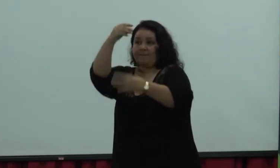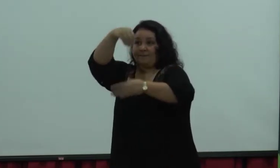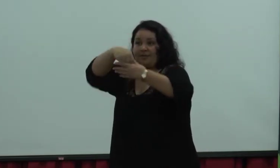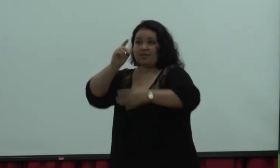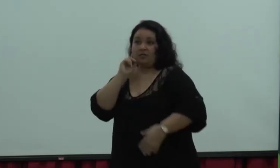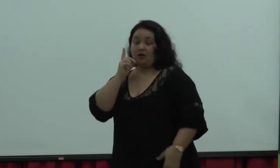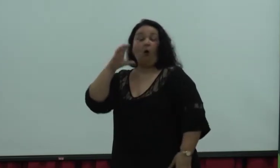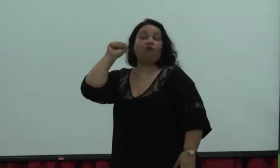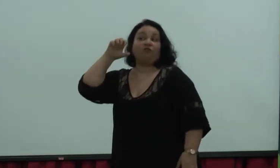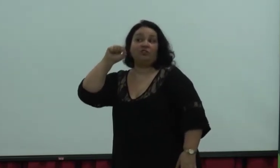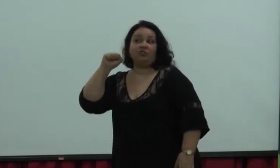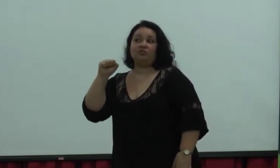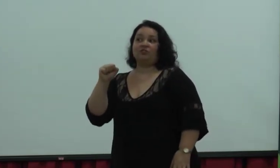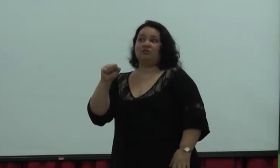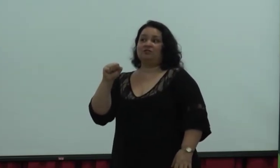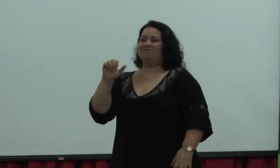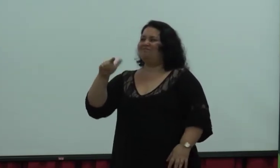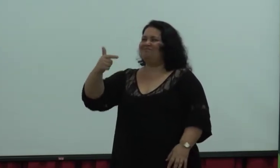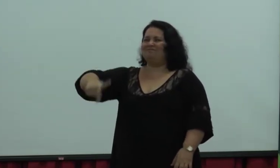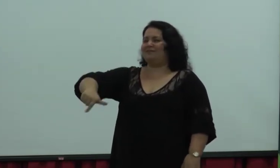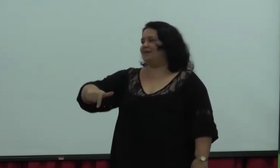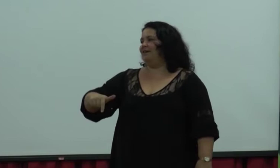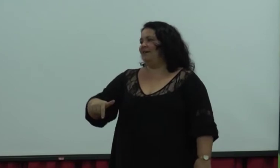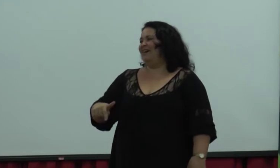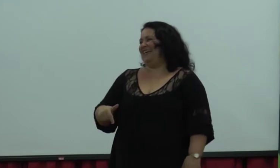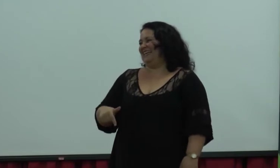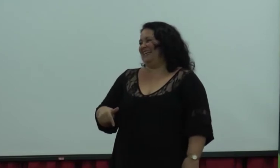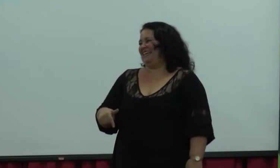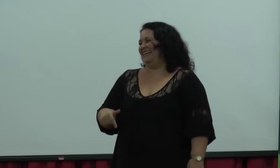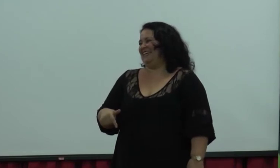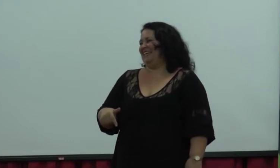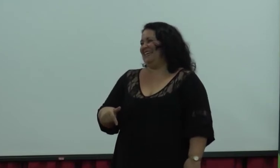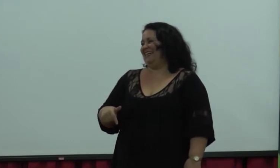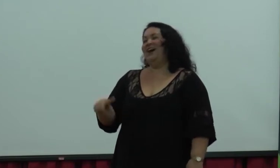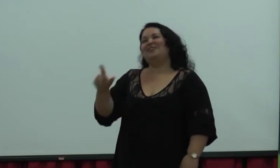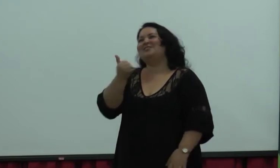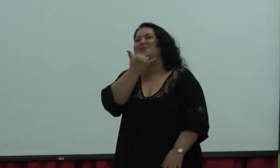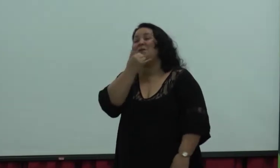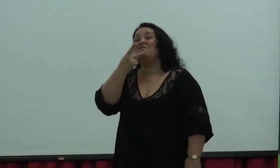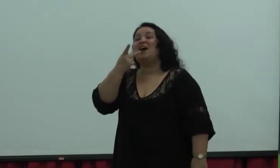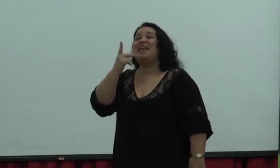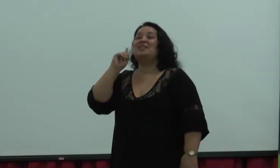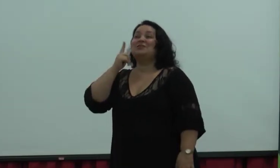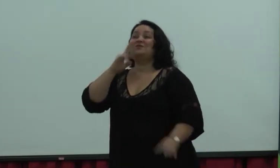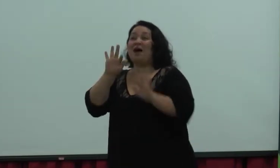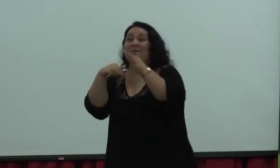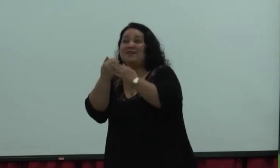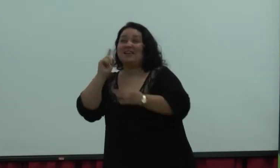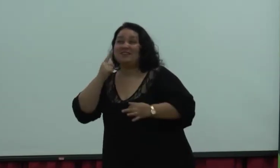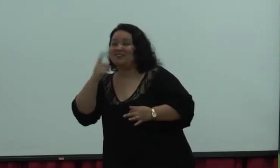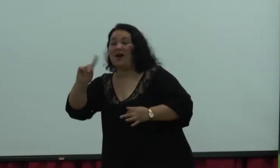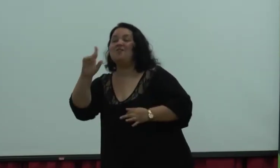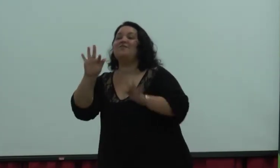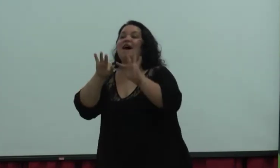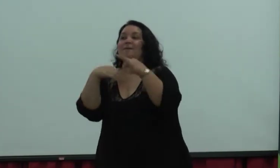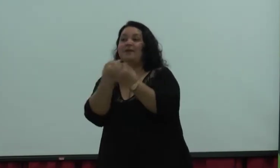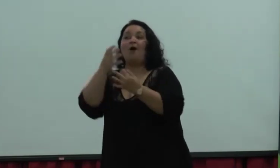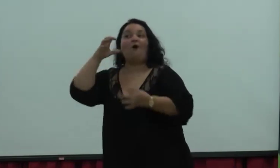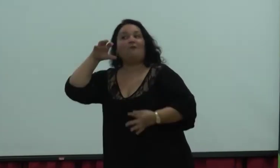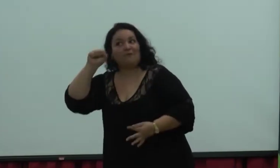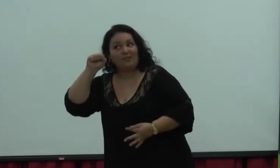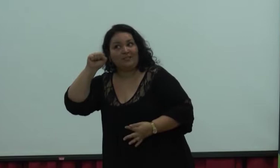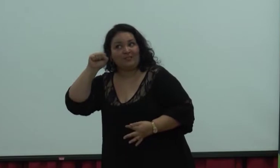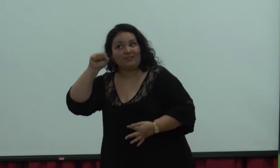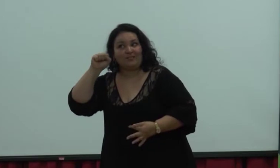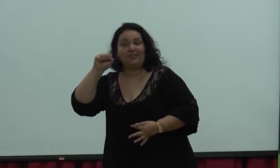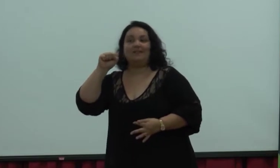não têm um ambiente escolar, né? Hoje eu vou gravar. Os pais ouvintes, os surdos